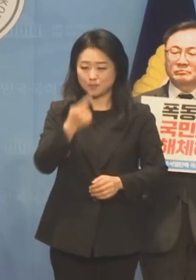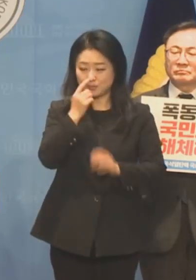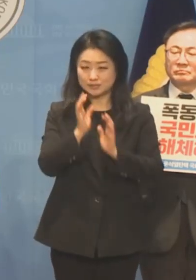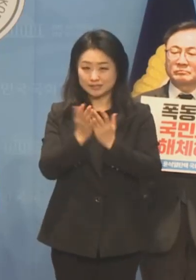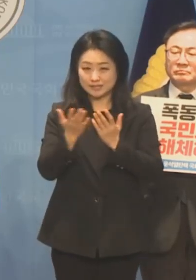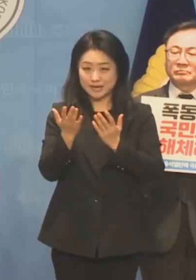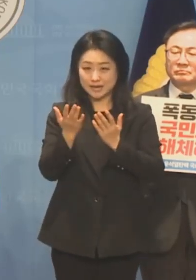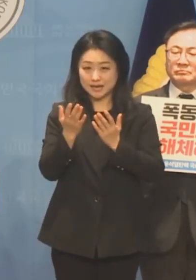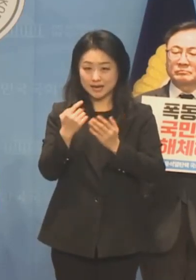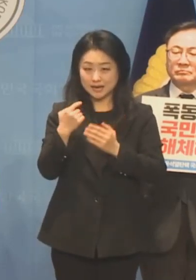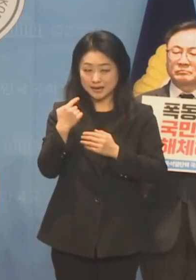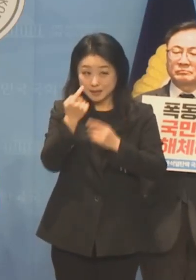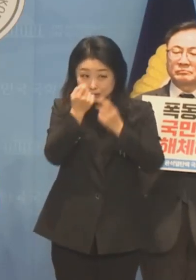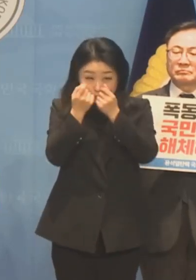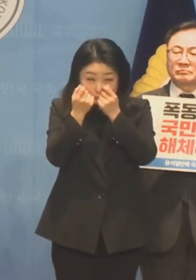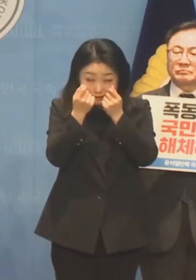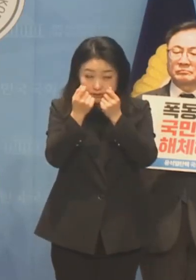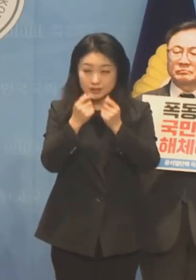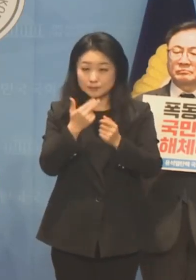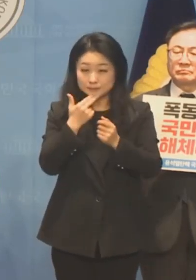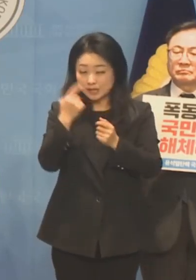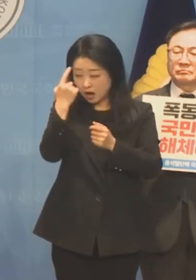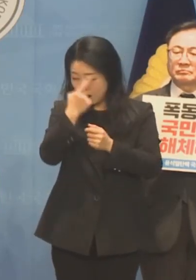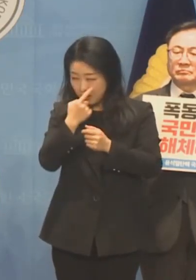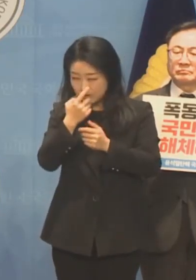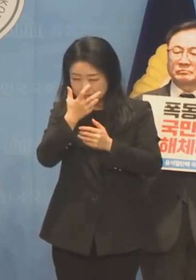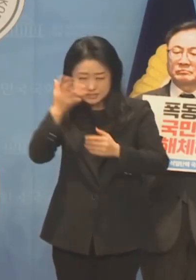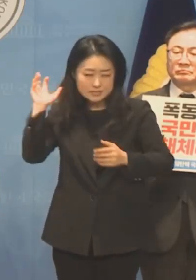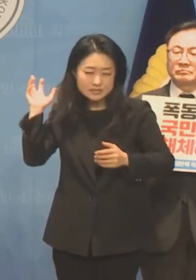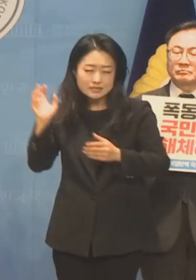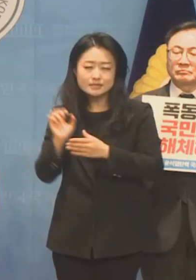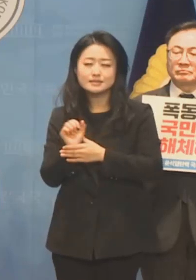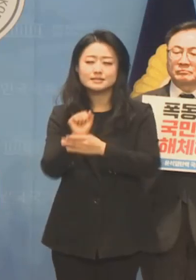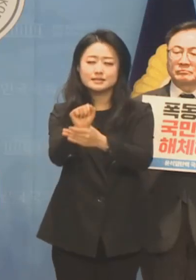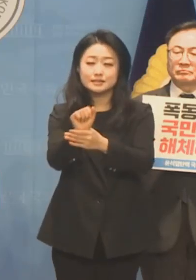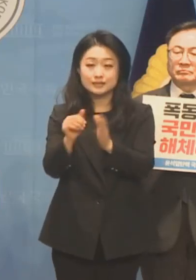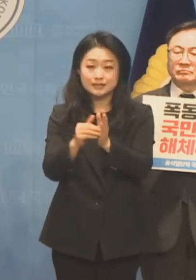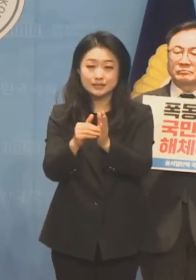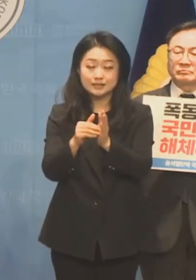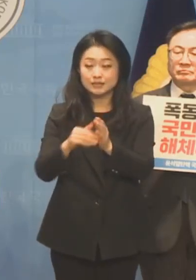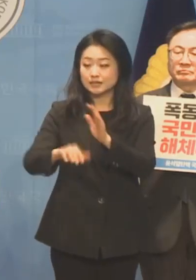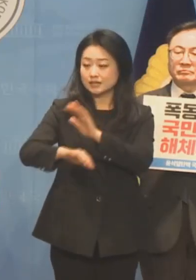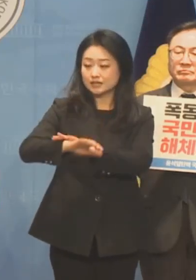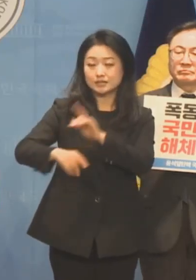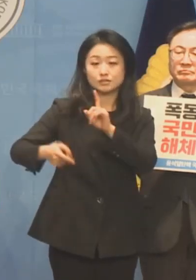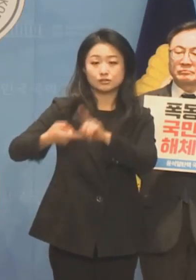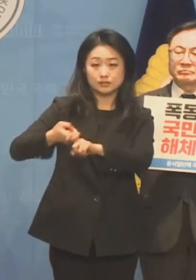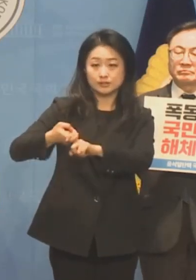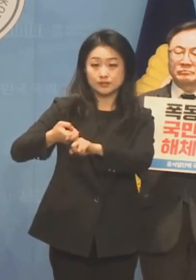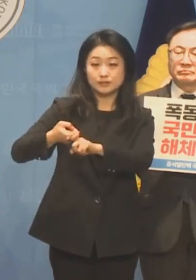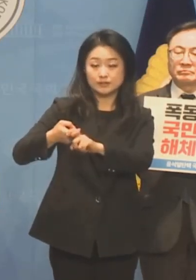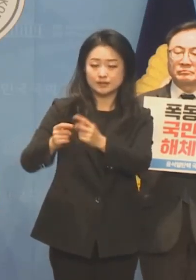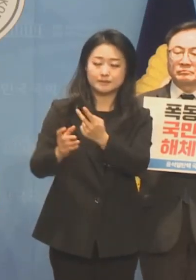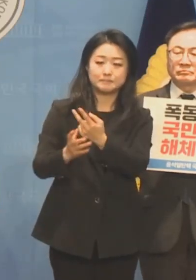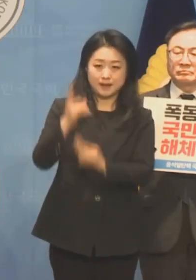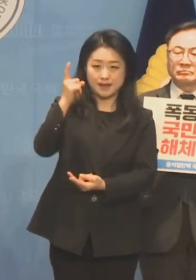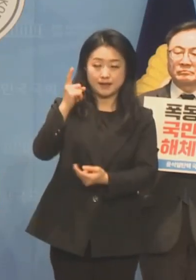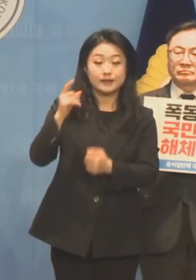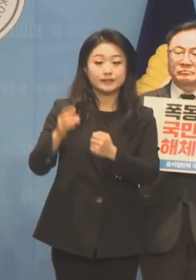드러내는데 국민들의 눈치 보기나 주저함이 전혀 없습니다. 구구와 한몸이 되기로 작정한 듯